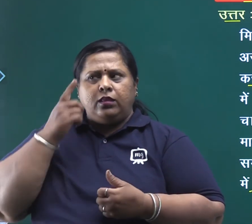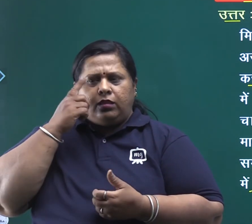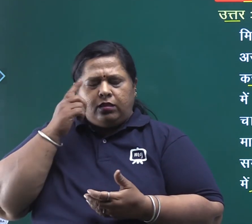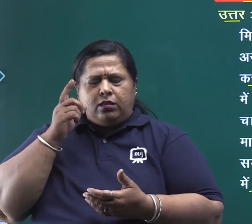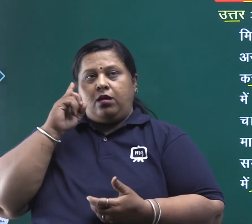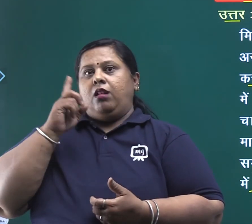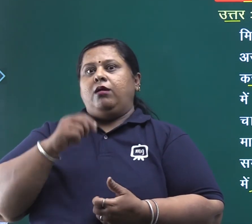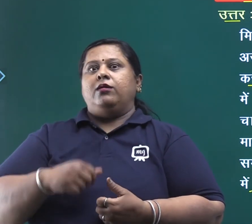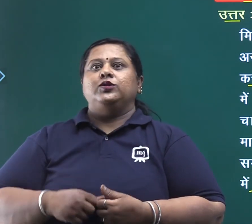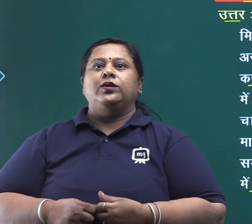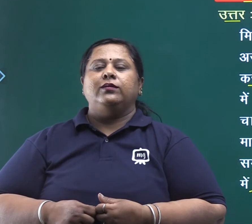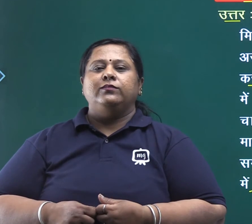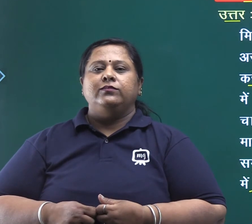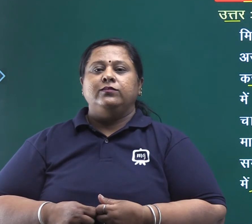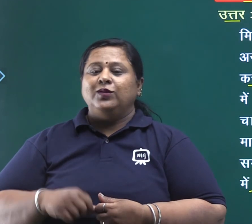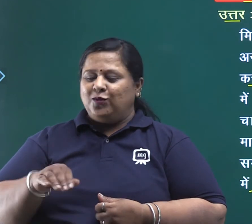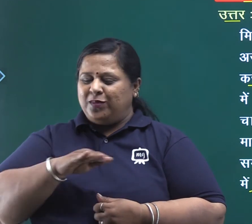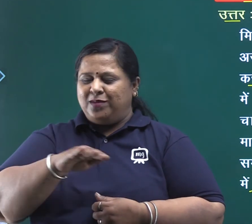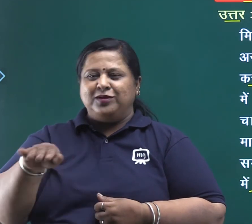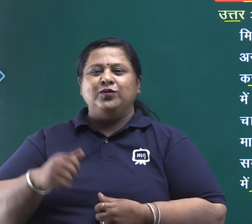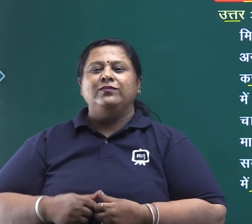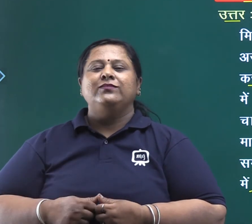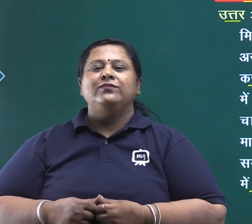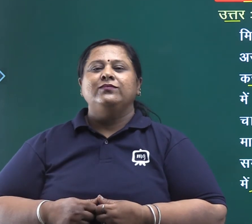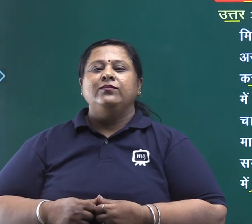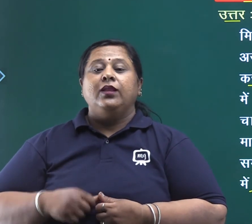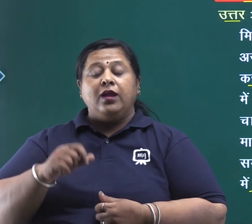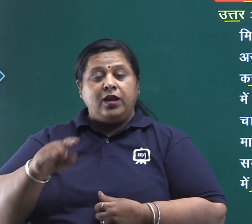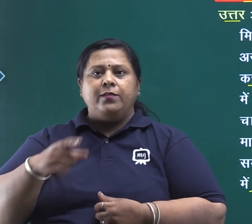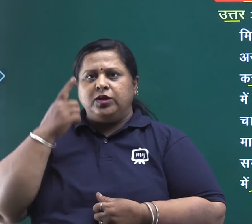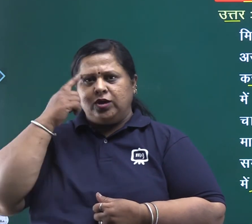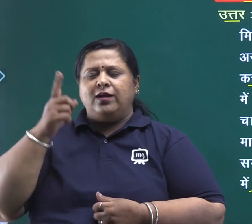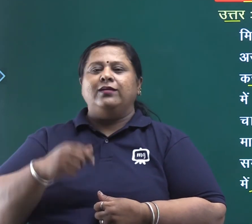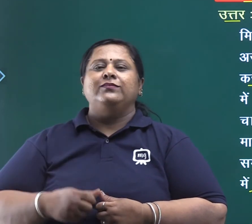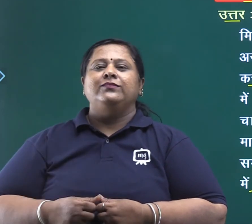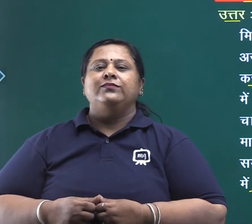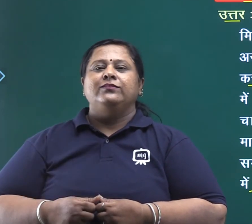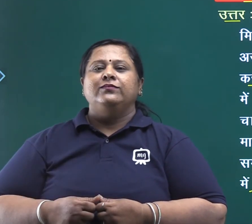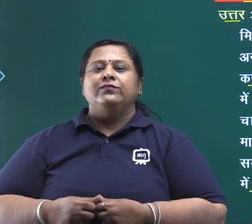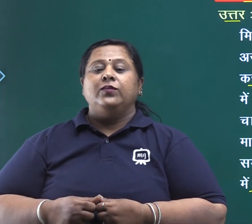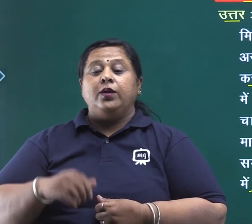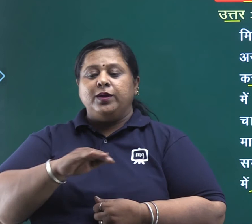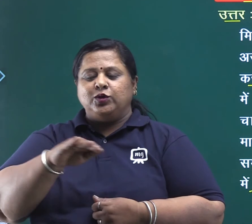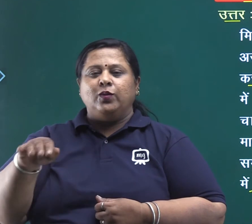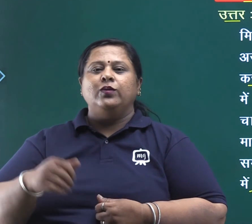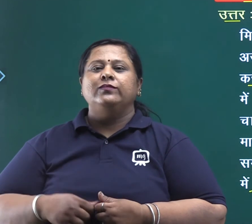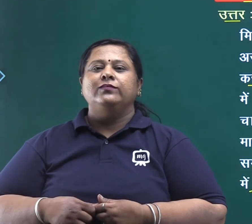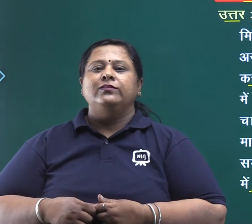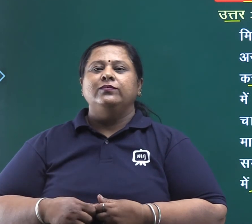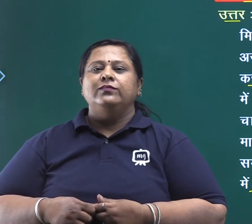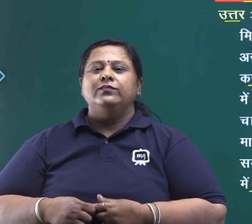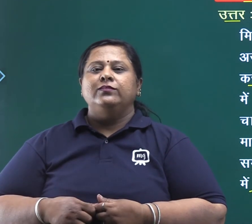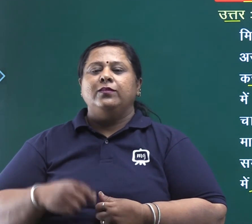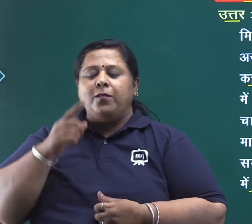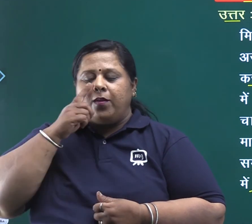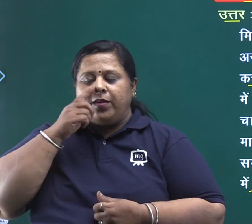लगाना चाहिए। तो प्यारे बच्चों, यहाँ हमने जाना कि बच्चों को